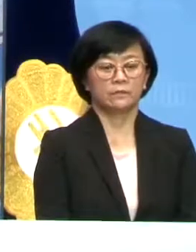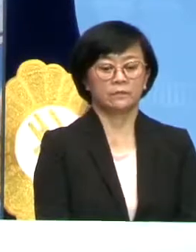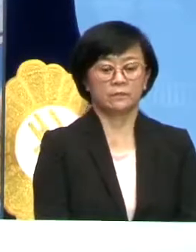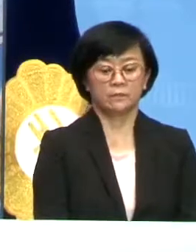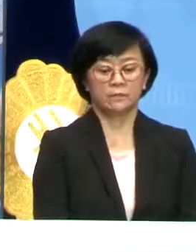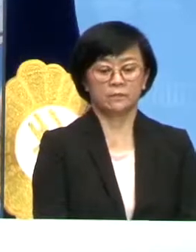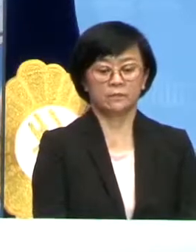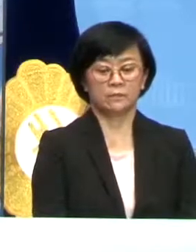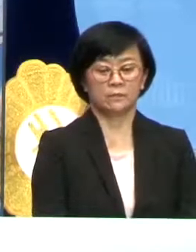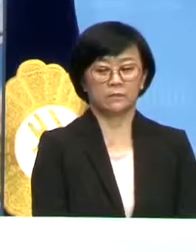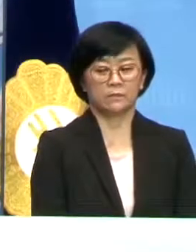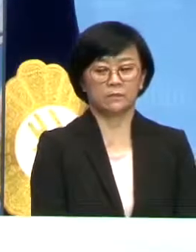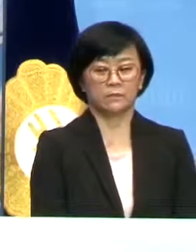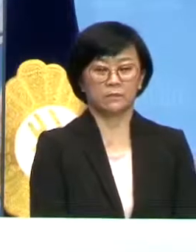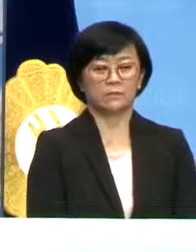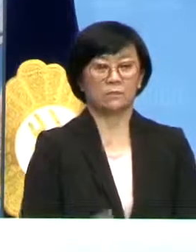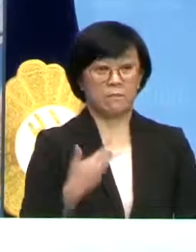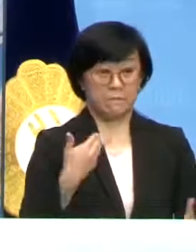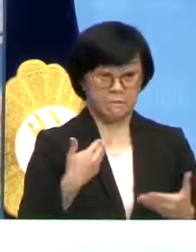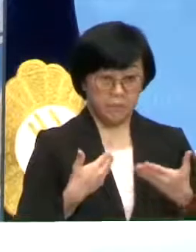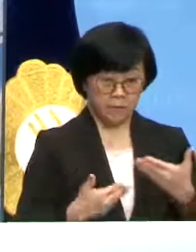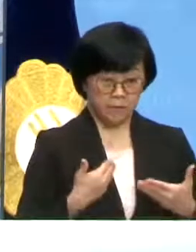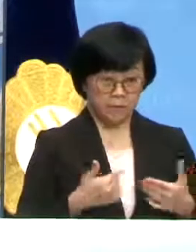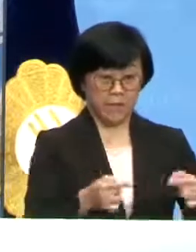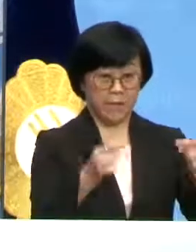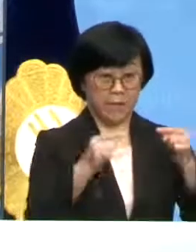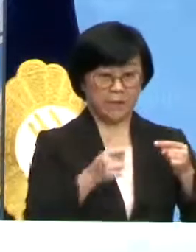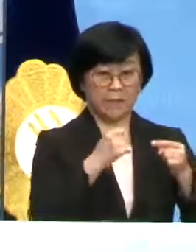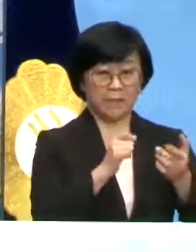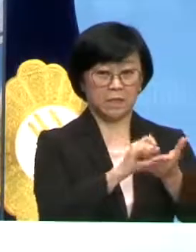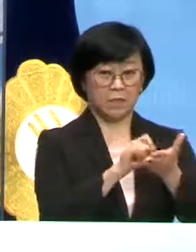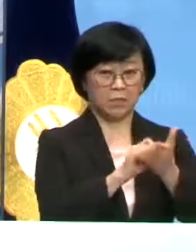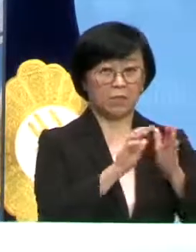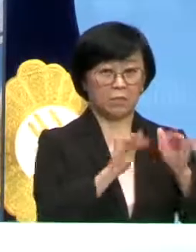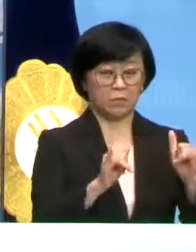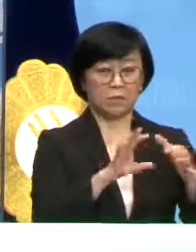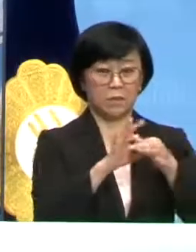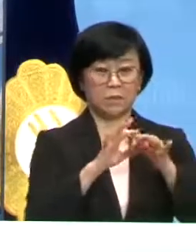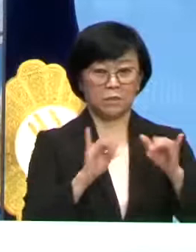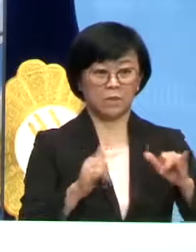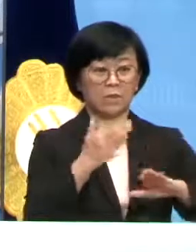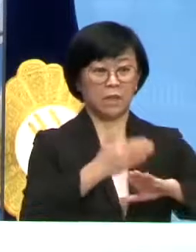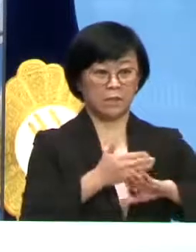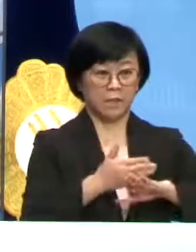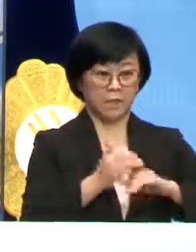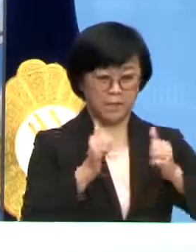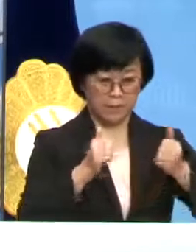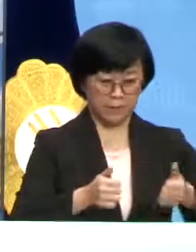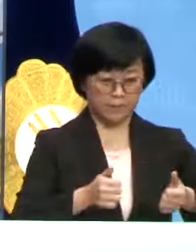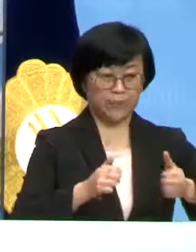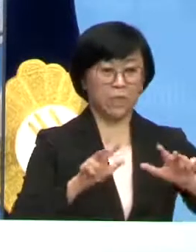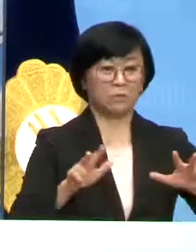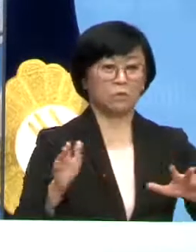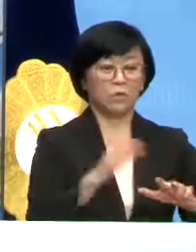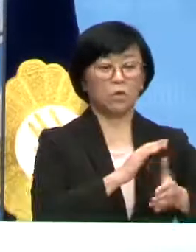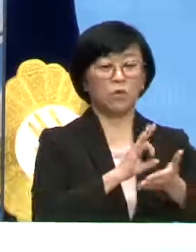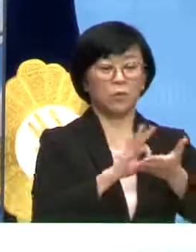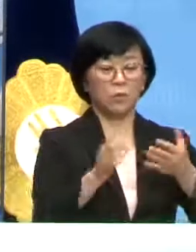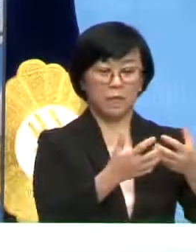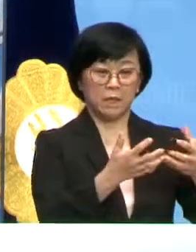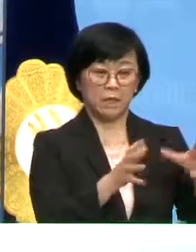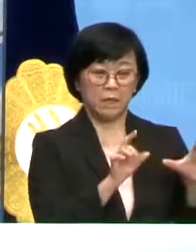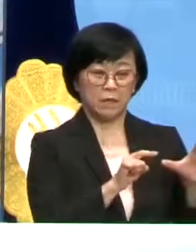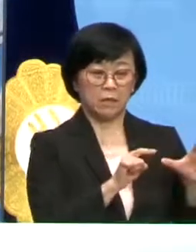이렇게 바쁘지 가운데에서 함께 잘해주시면 기자 분들과 관계자 분들께 감사 인사드리겠습니다 지금부터 소비자단체